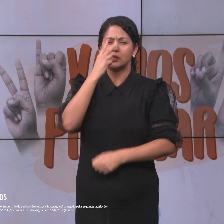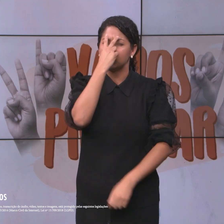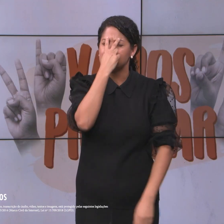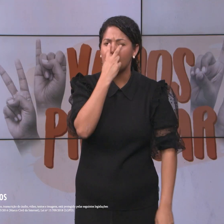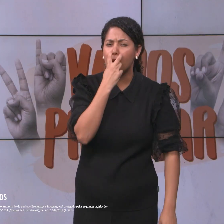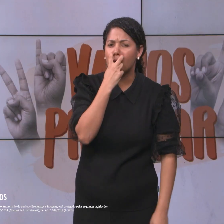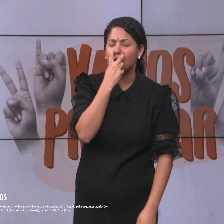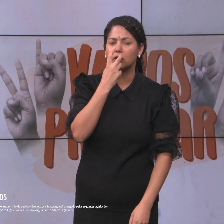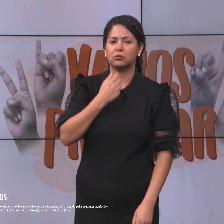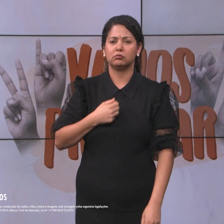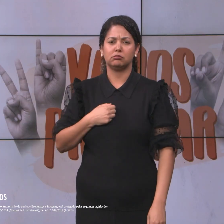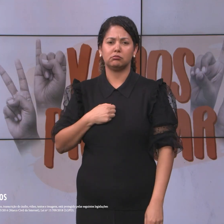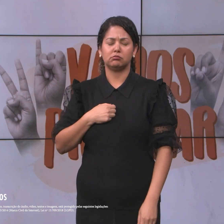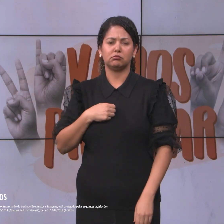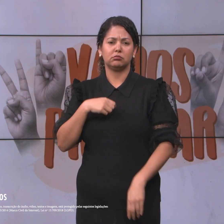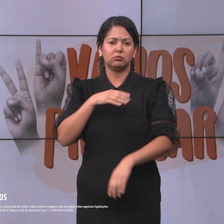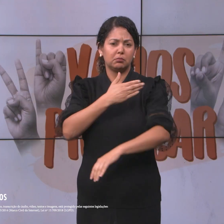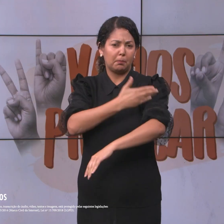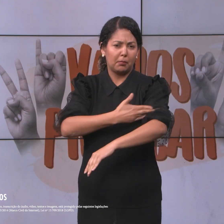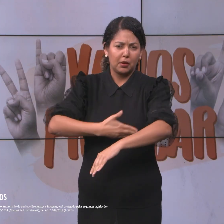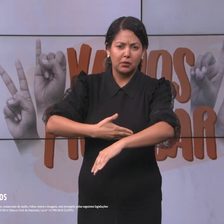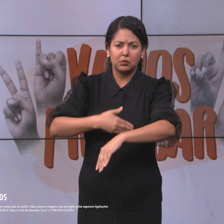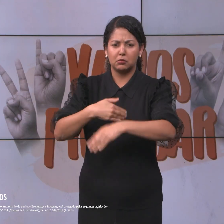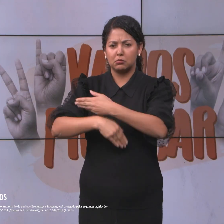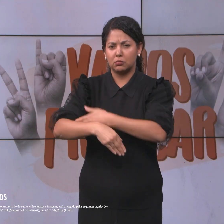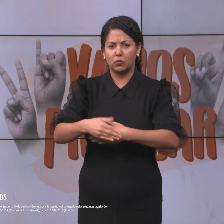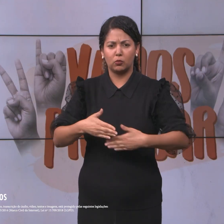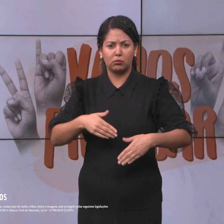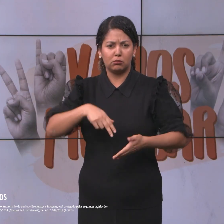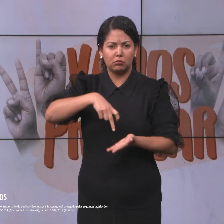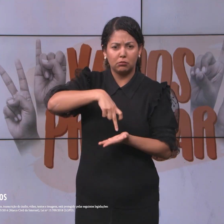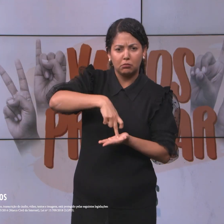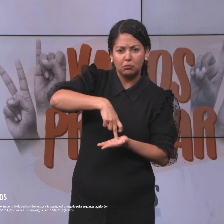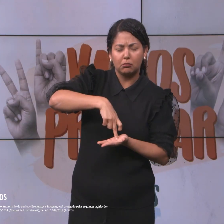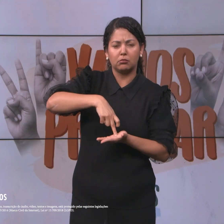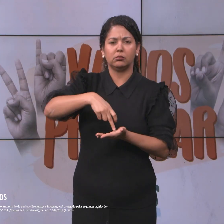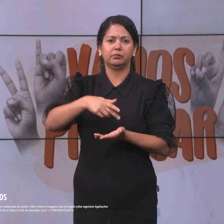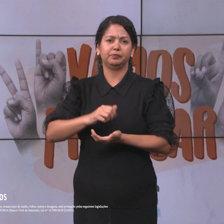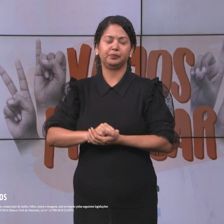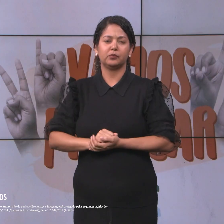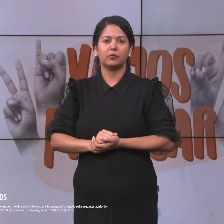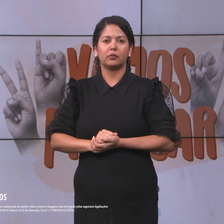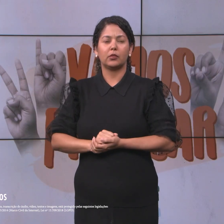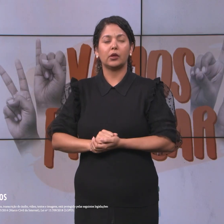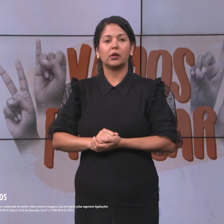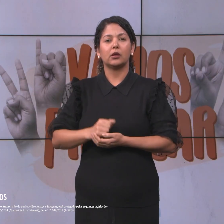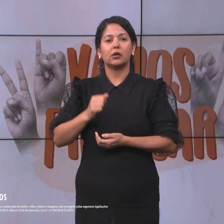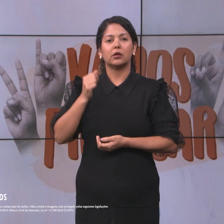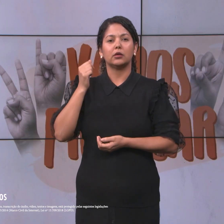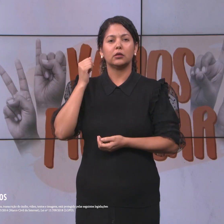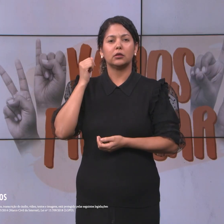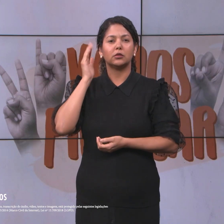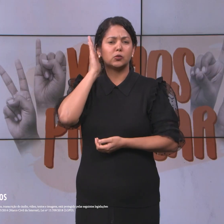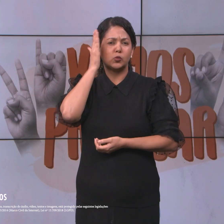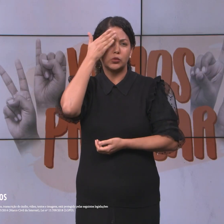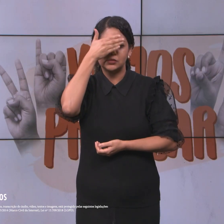do DA, deficiente auditivo. Mas temos o cego, temos o deficiente físico,